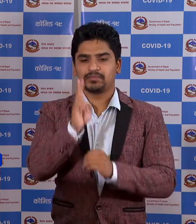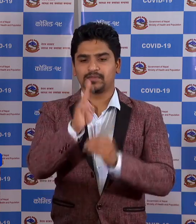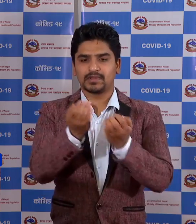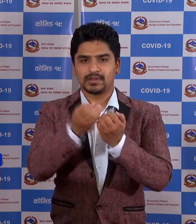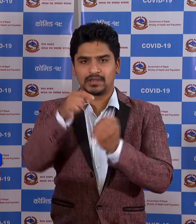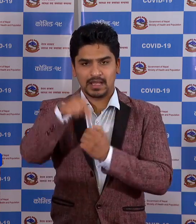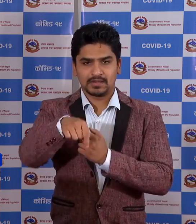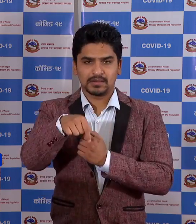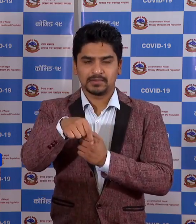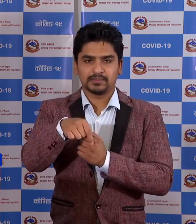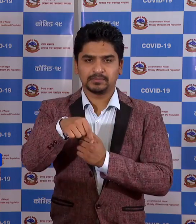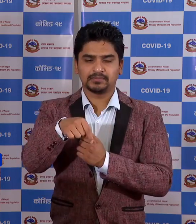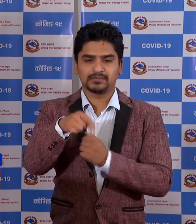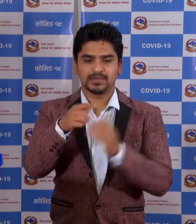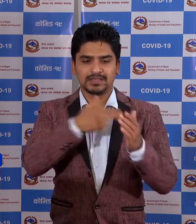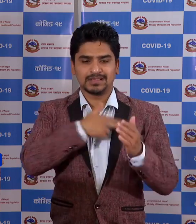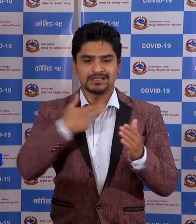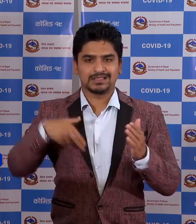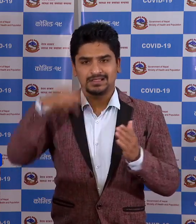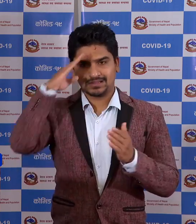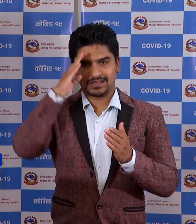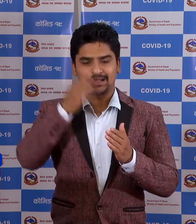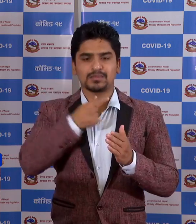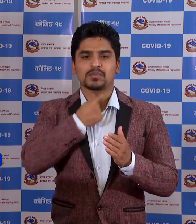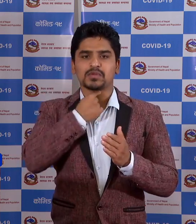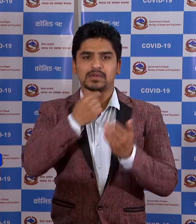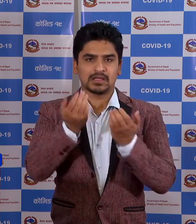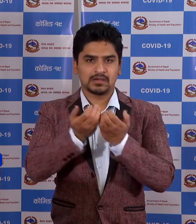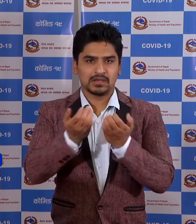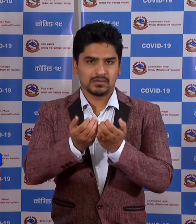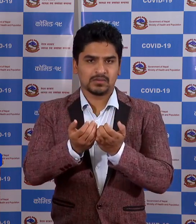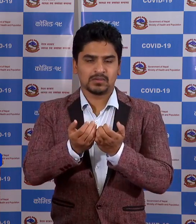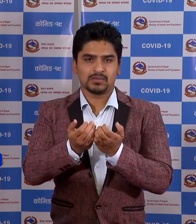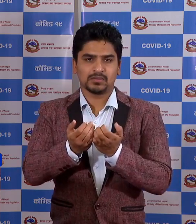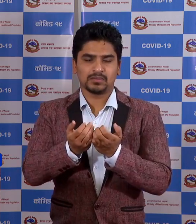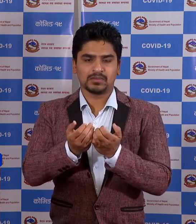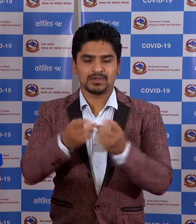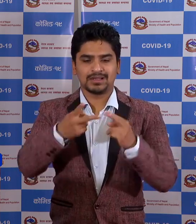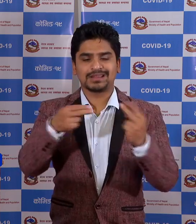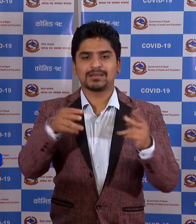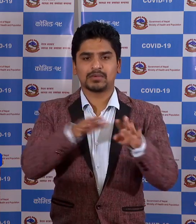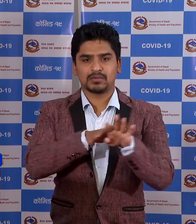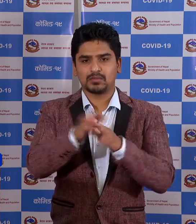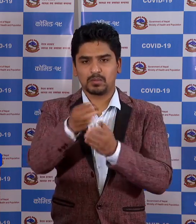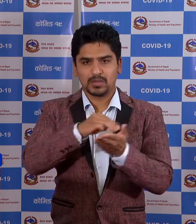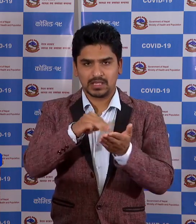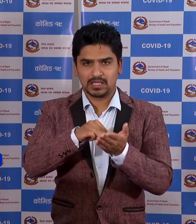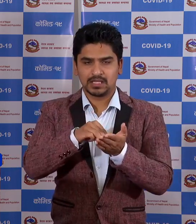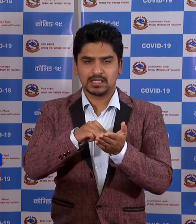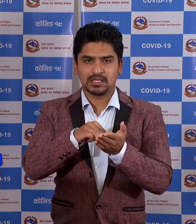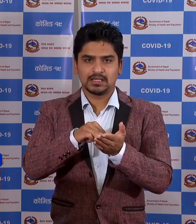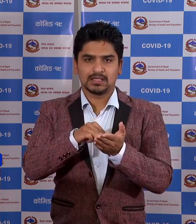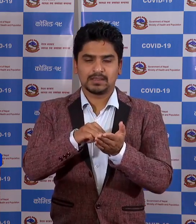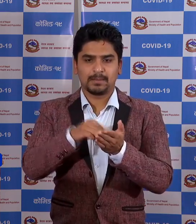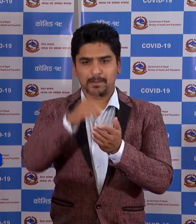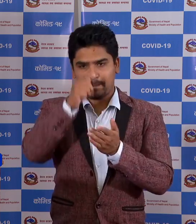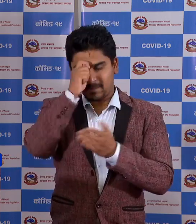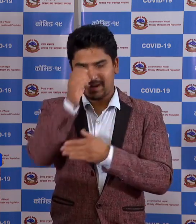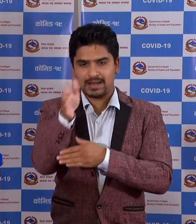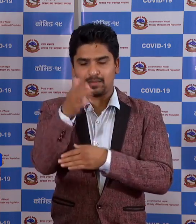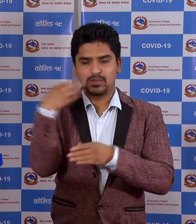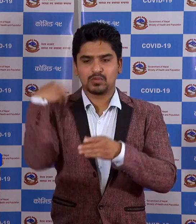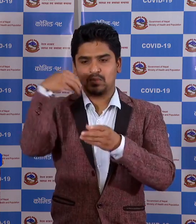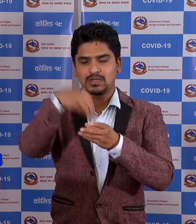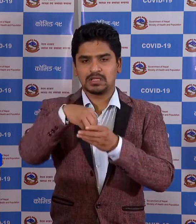त्यसै गरी आज चीन सरकारले प्रतिबद्धता गरेको सामानहरूमध्ये मान्य